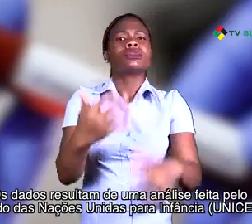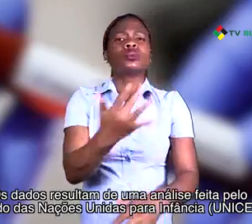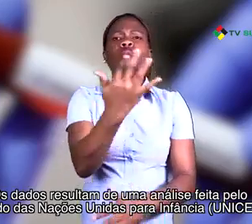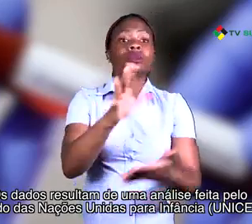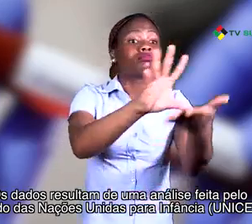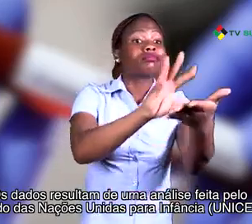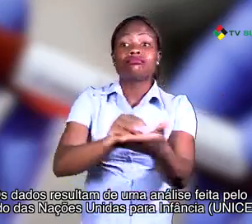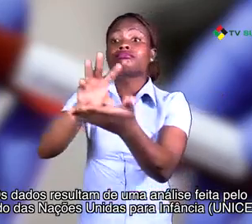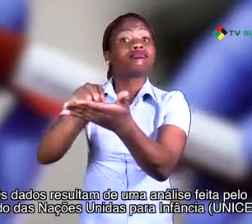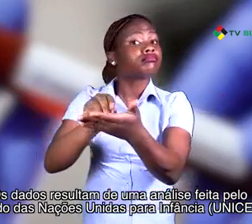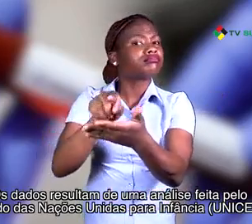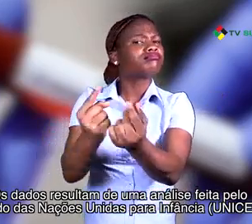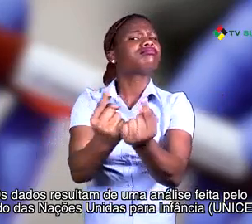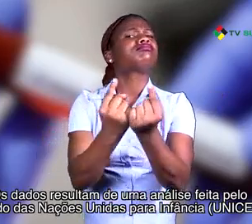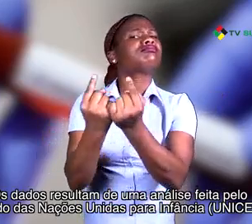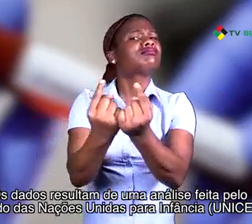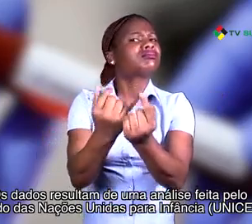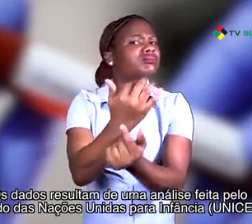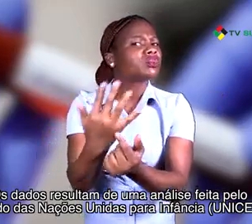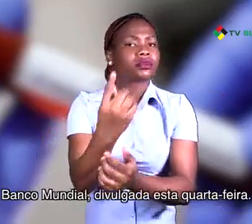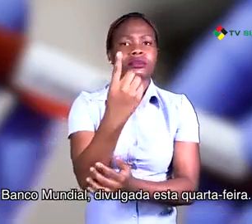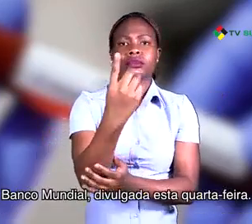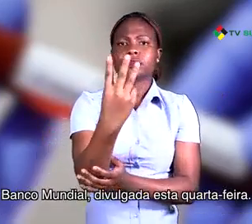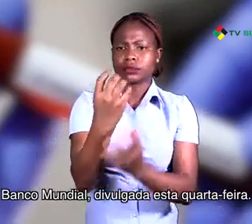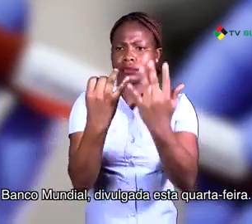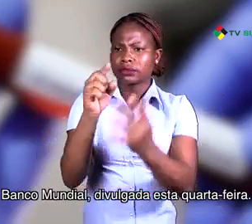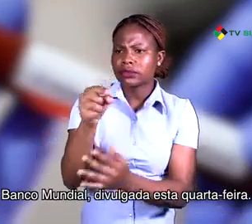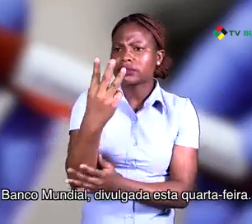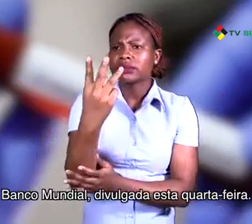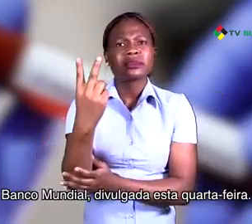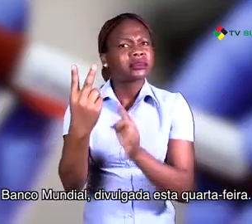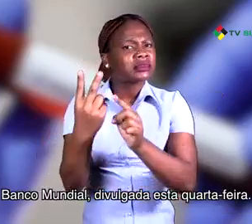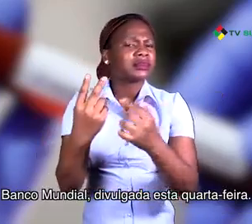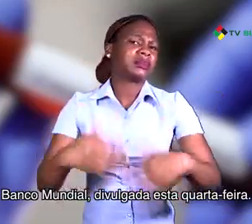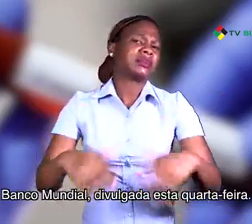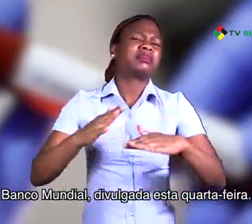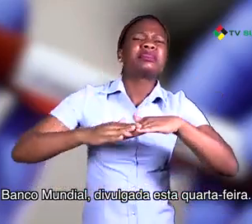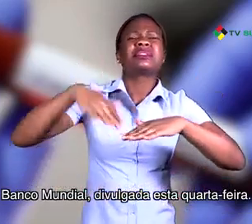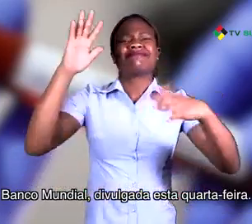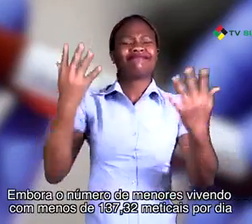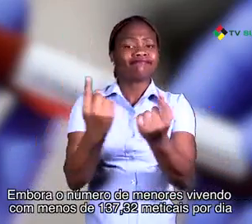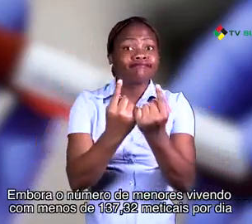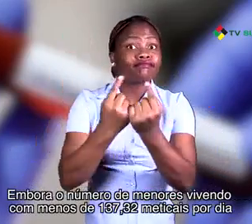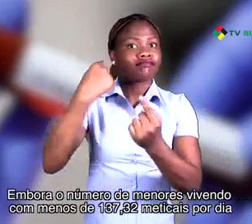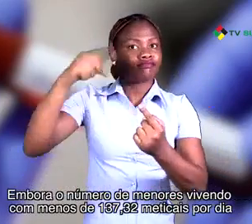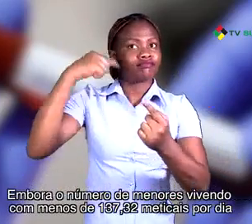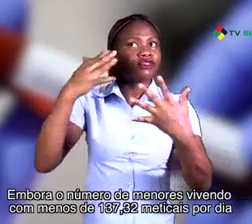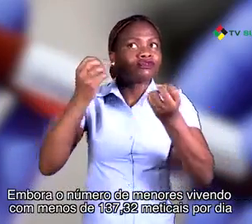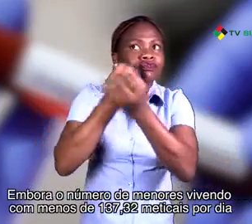feita pelo Fundo das Nações Unidas para a Infância, UNICEF, e o Banco Mundial, divulgado esta quarta-feira. Embora o número de menores